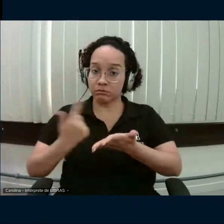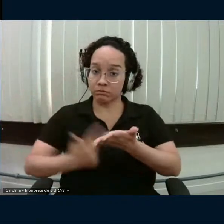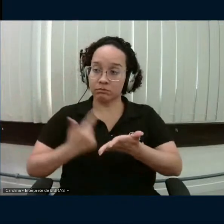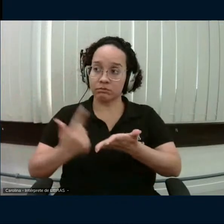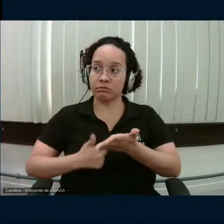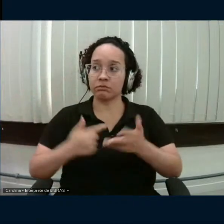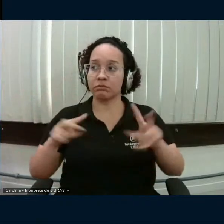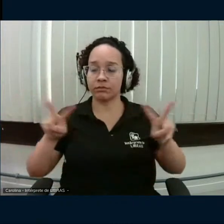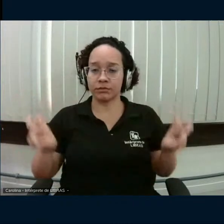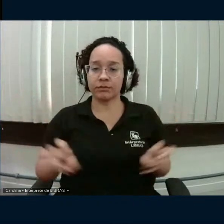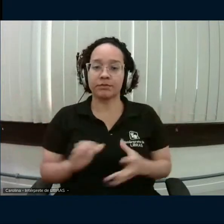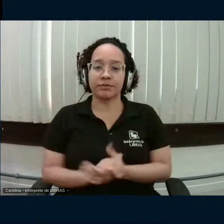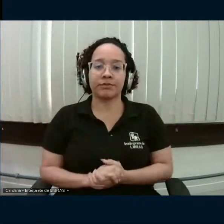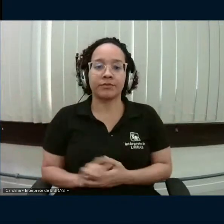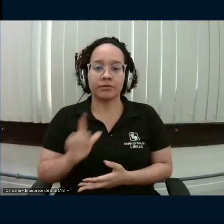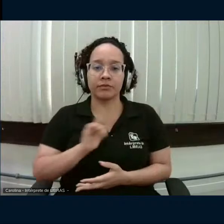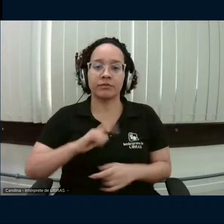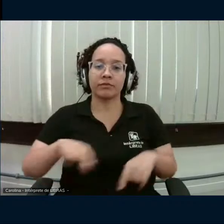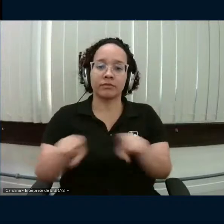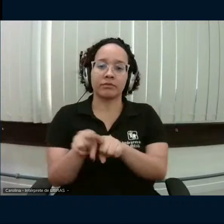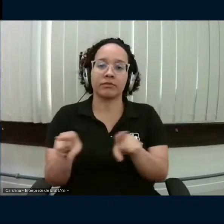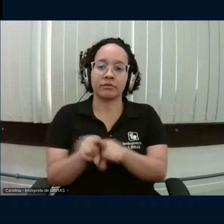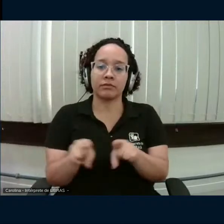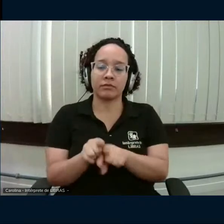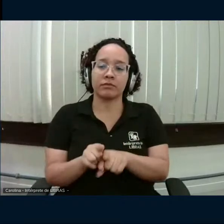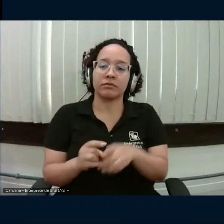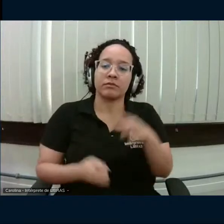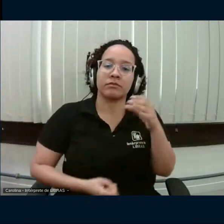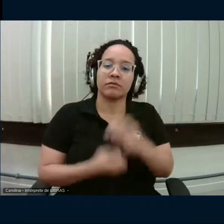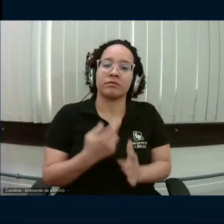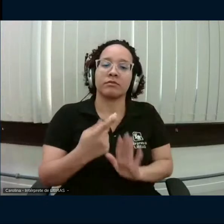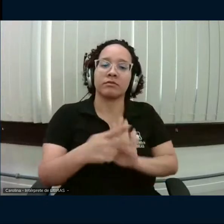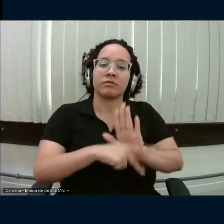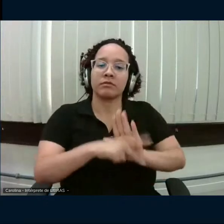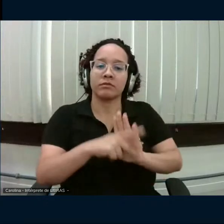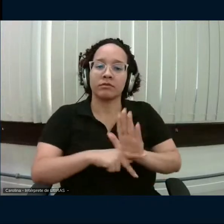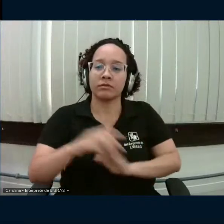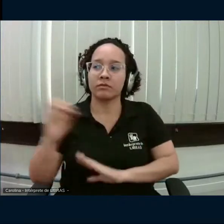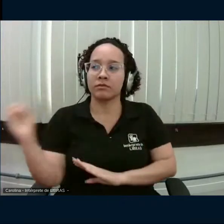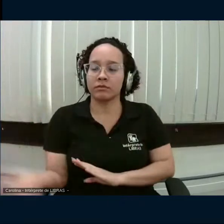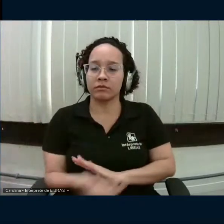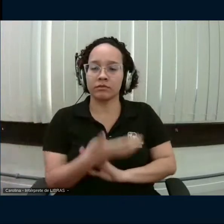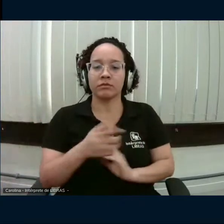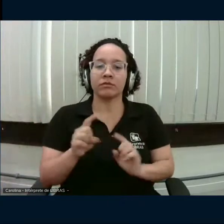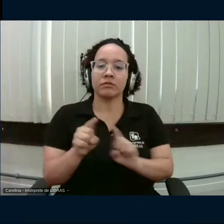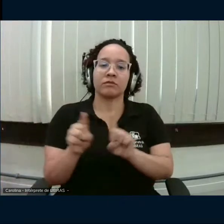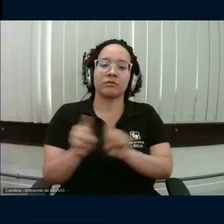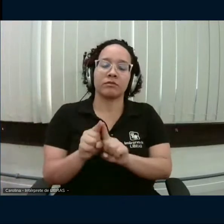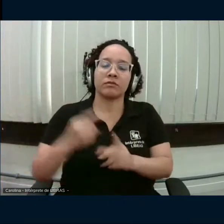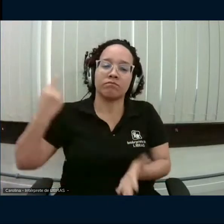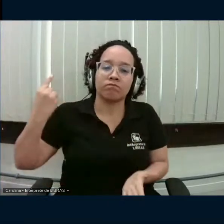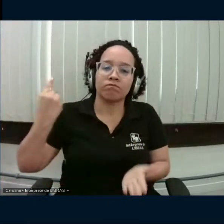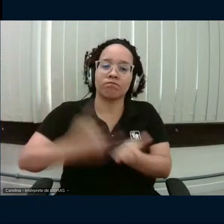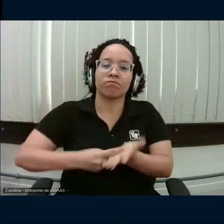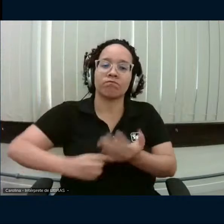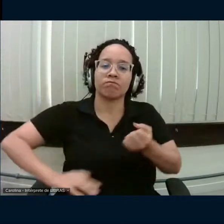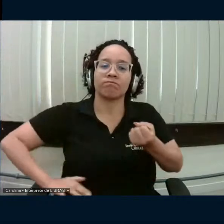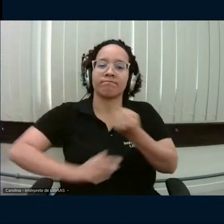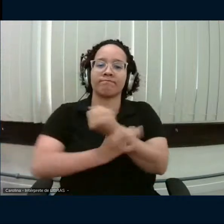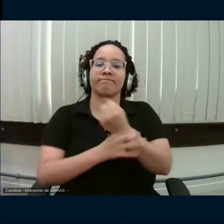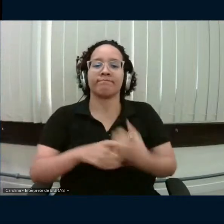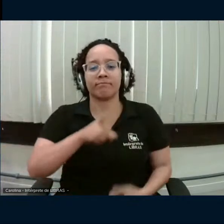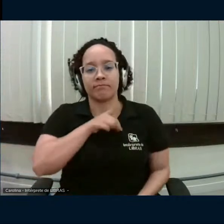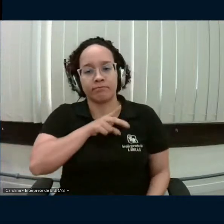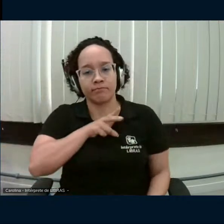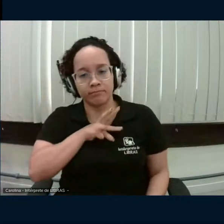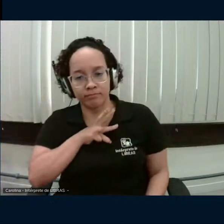Trabalho. Com base nisso, também já vinha se criando o Programa Ensino Médio Inovador, depois o Pacto Nacional para o Fortalecimento do Ensino